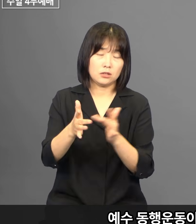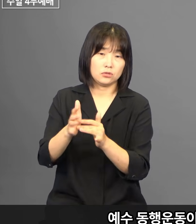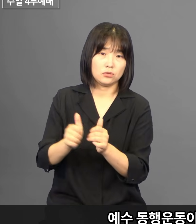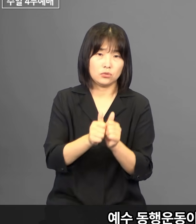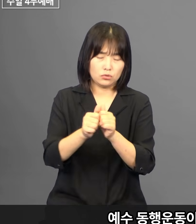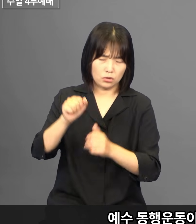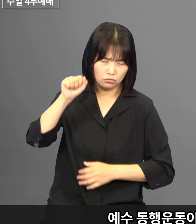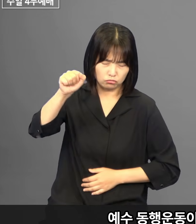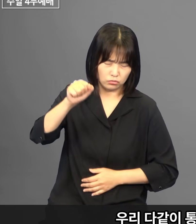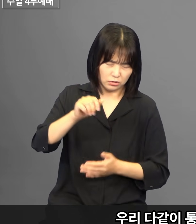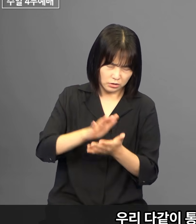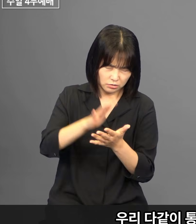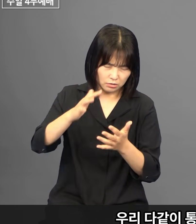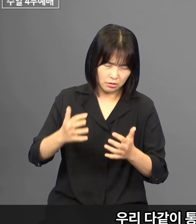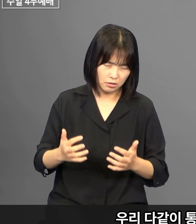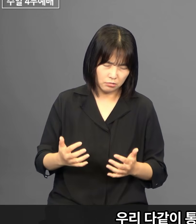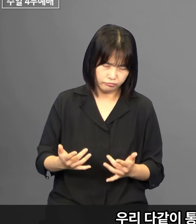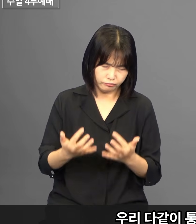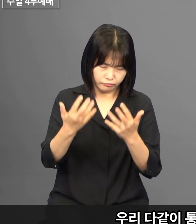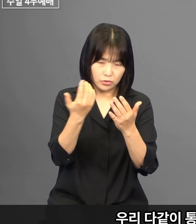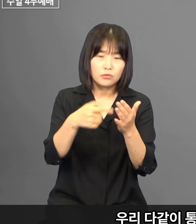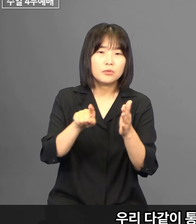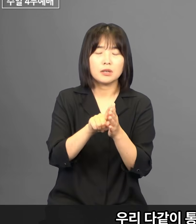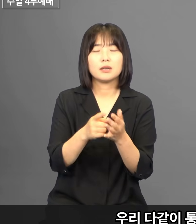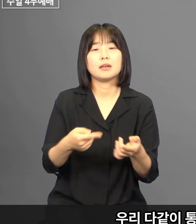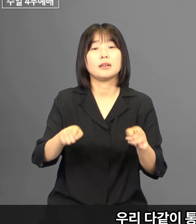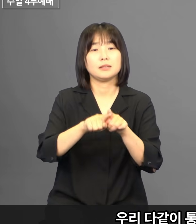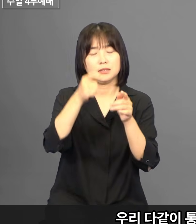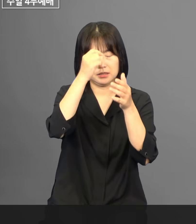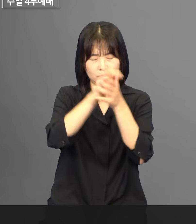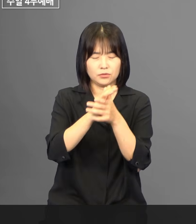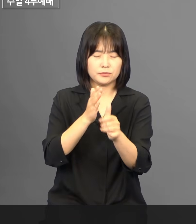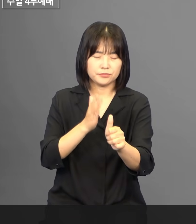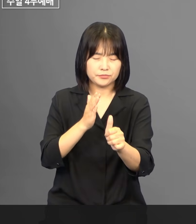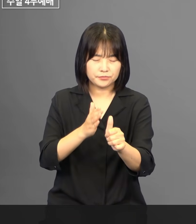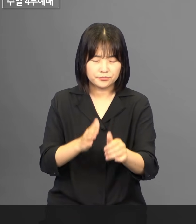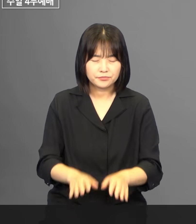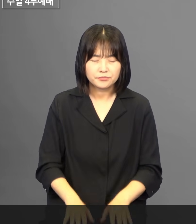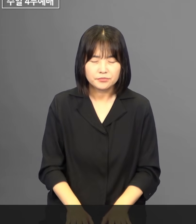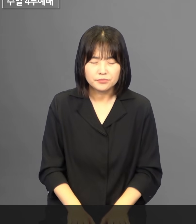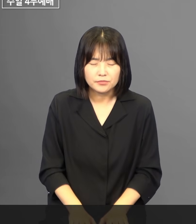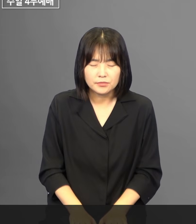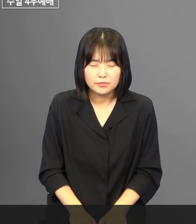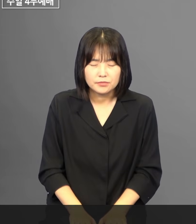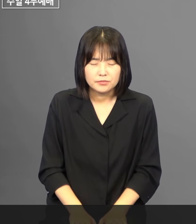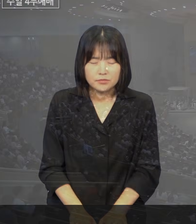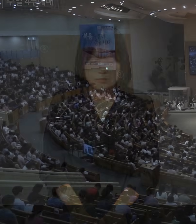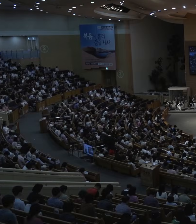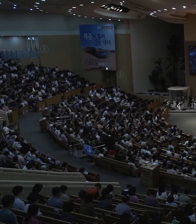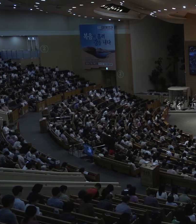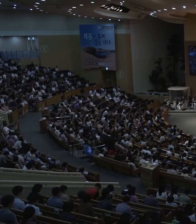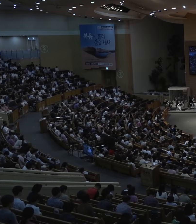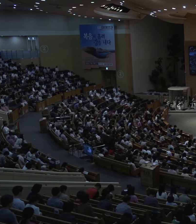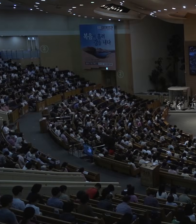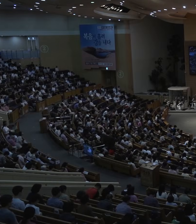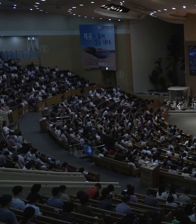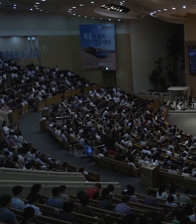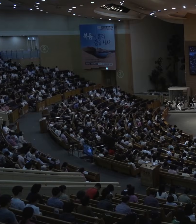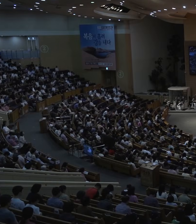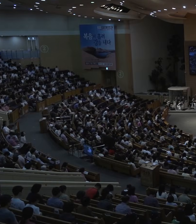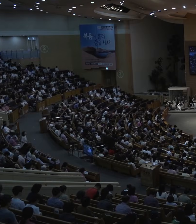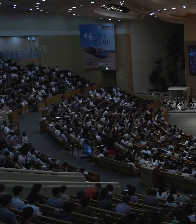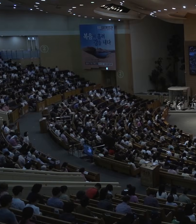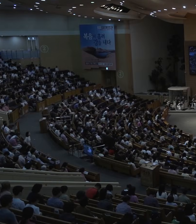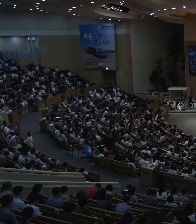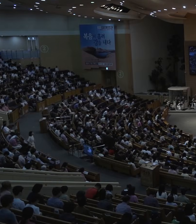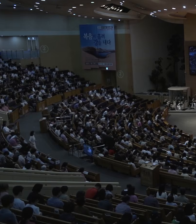일어나게 되기를 우리 같이 다 같이 통성으로 기도하겠습니다. 은혜와 사랑이 충만하신 하나님, 놀라우신 하나님의